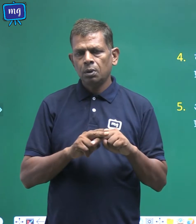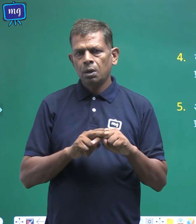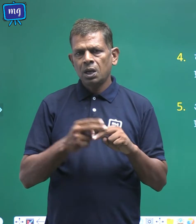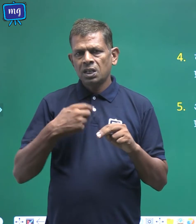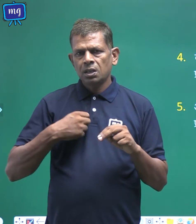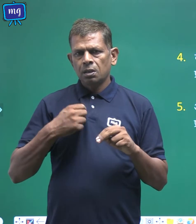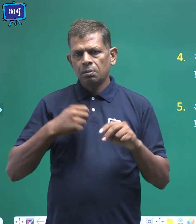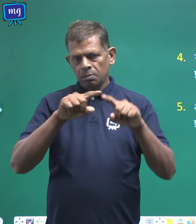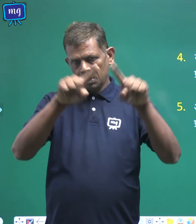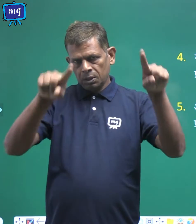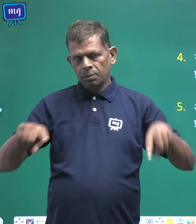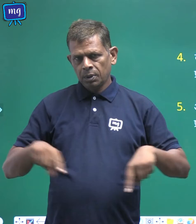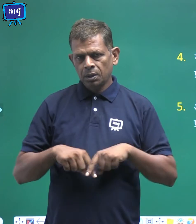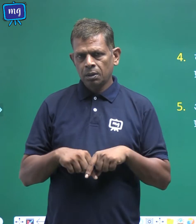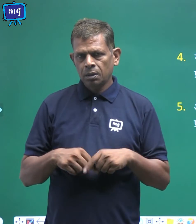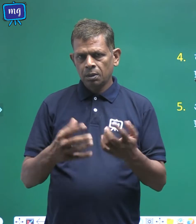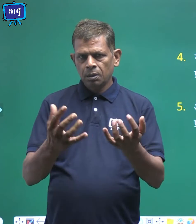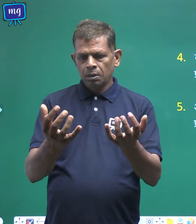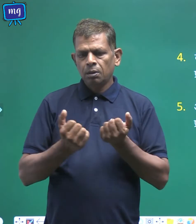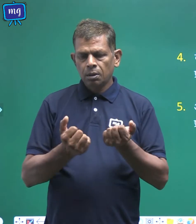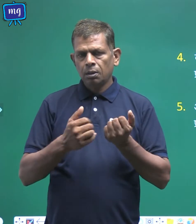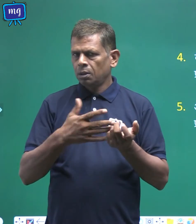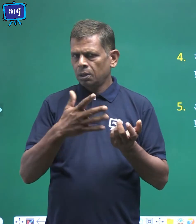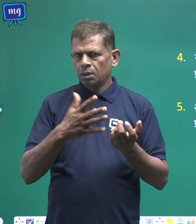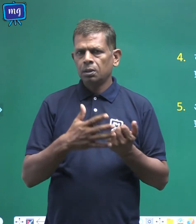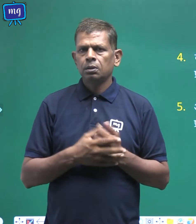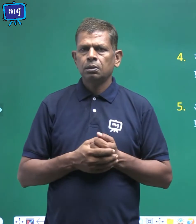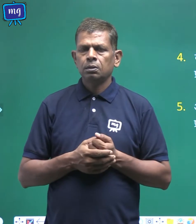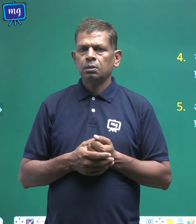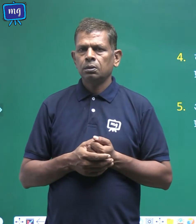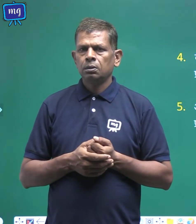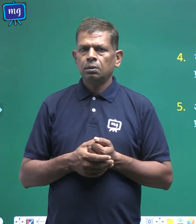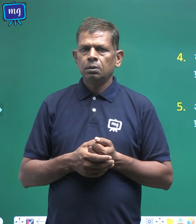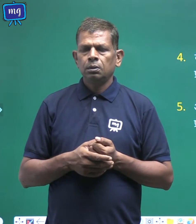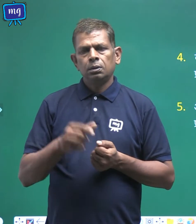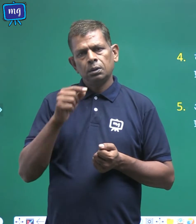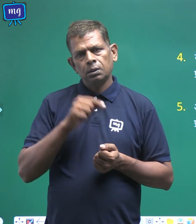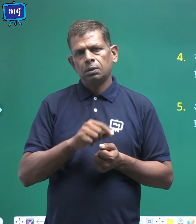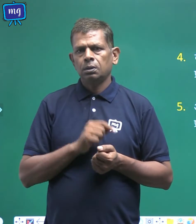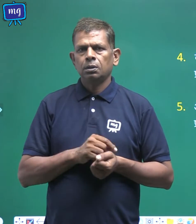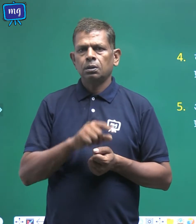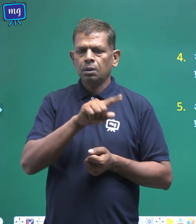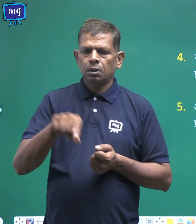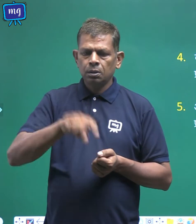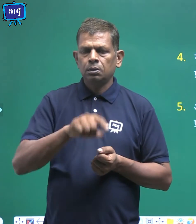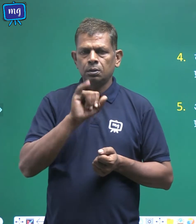पर्दे पर प्राप्त नहीं किया जा सकता। यह कथन असत्य